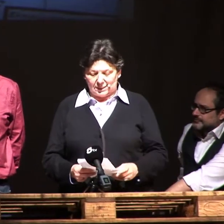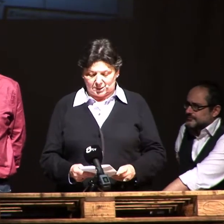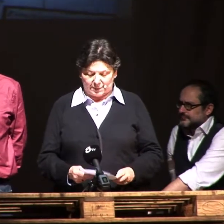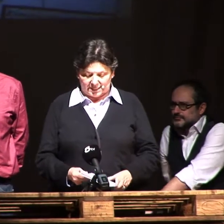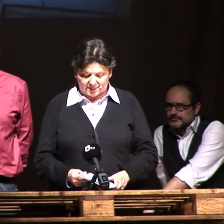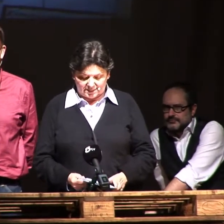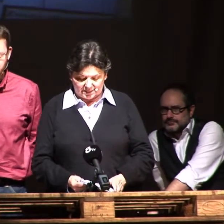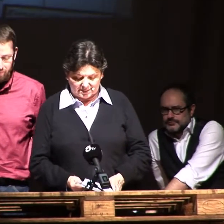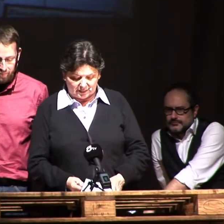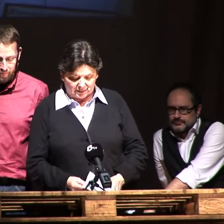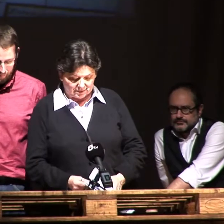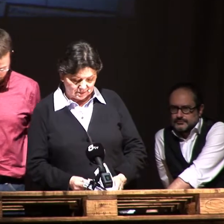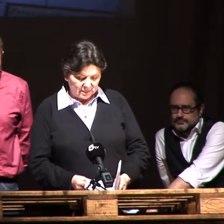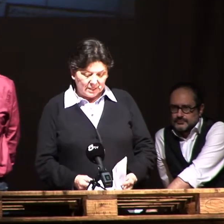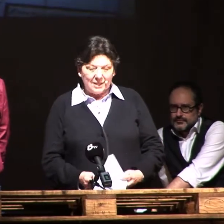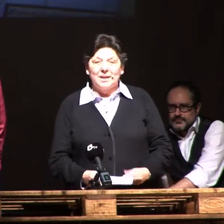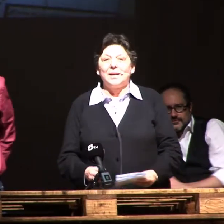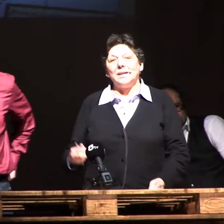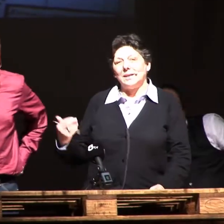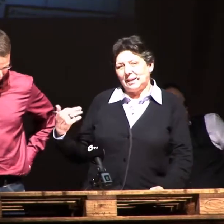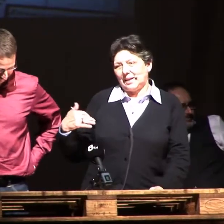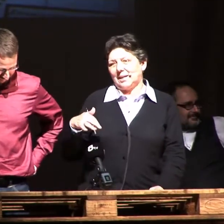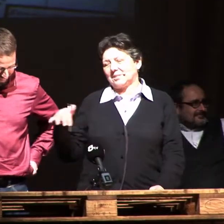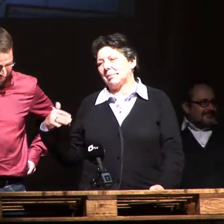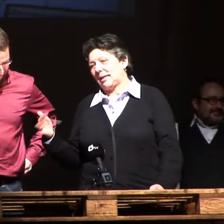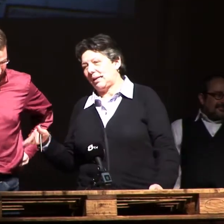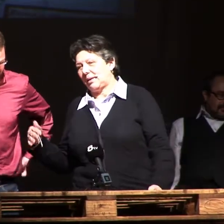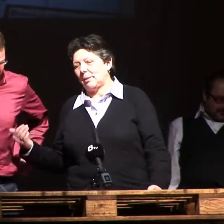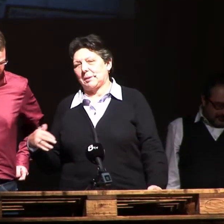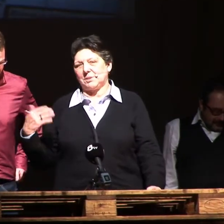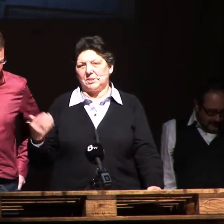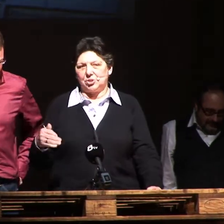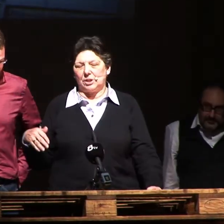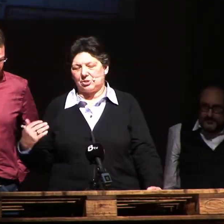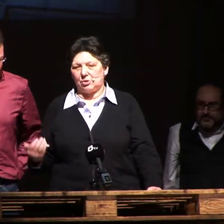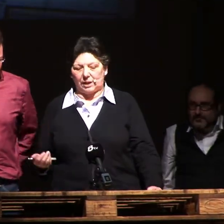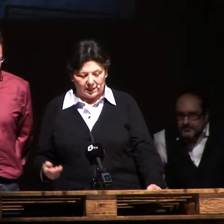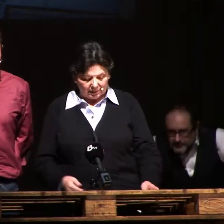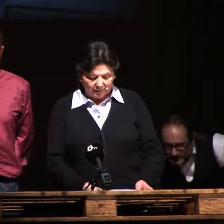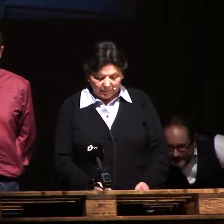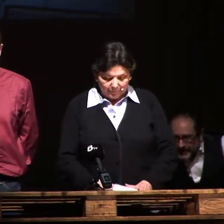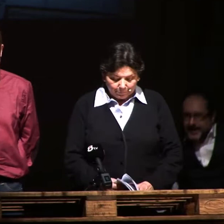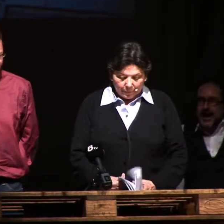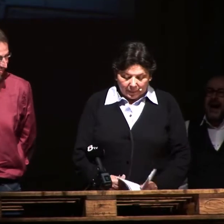Algú tenia l'esperança que estigués calladeta i que estava aquí amb representació de la segona